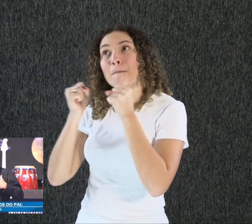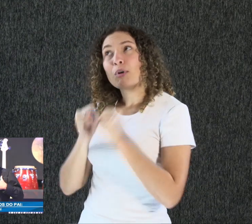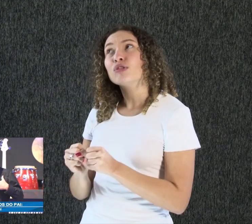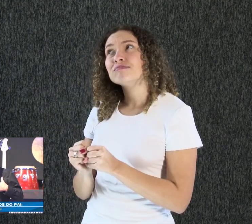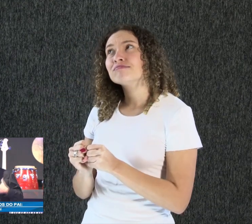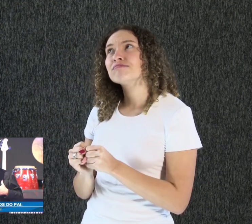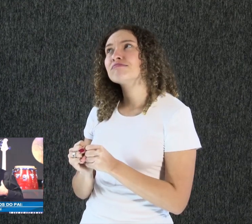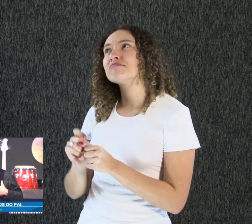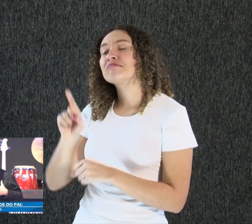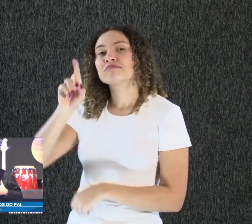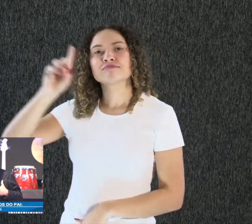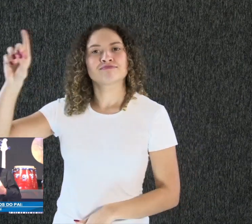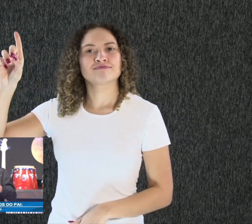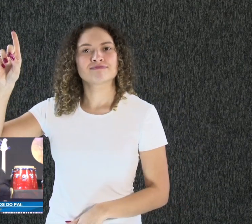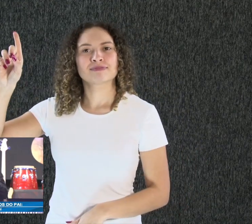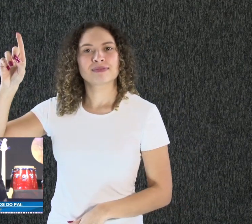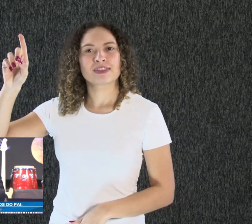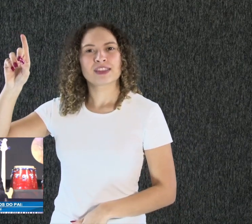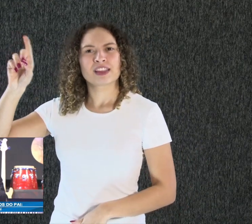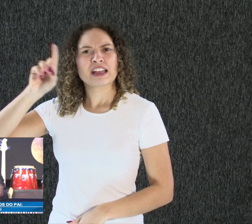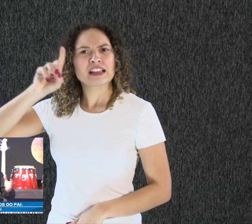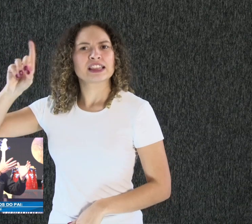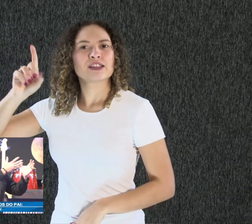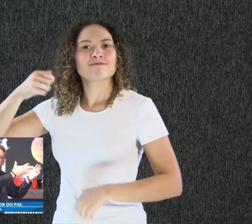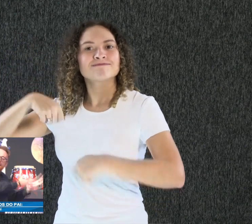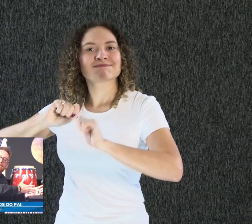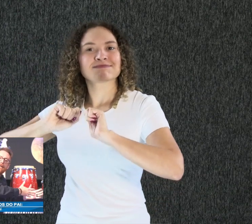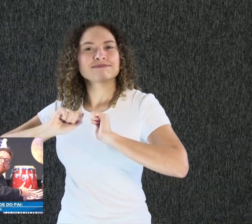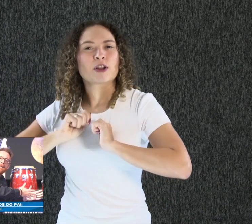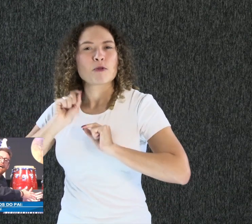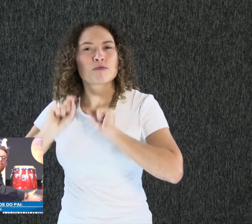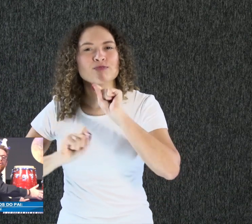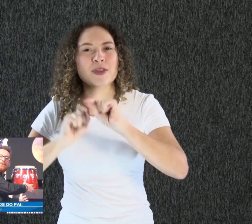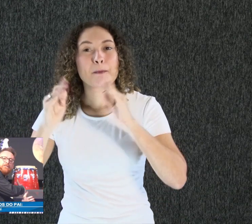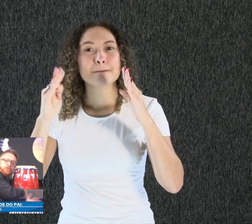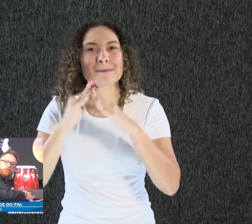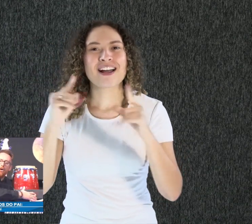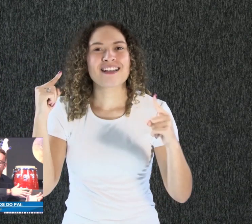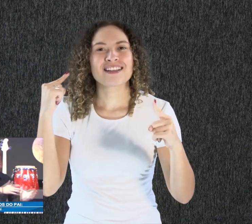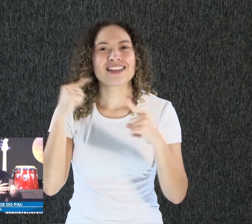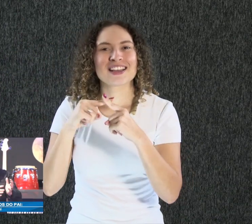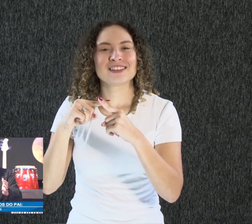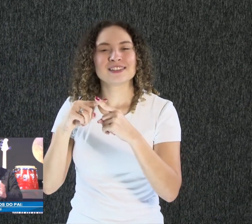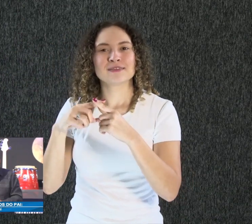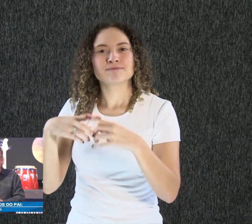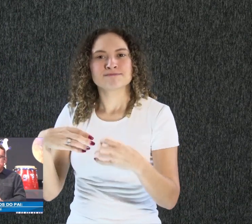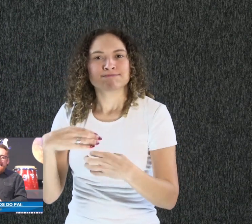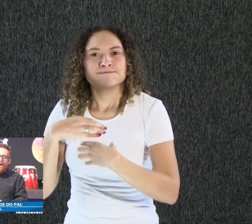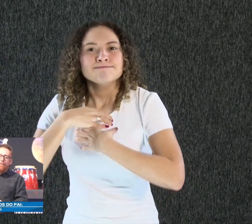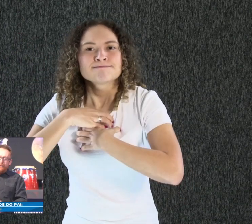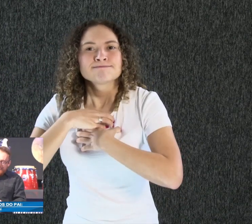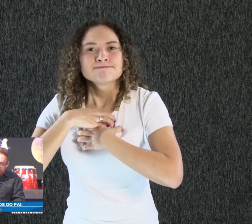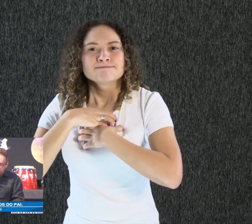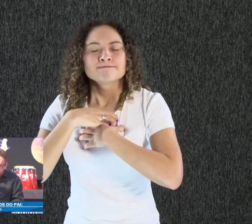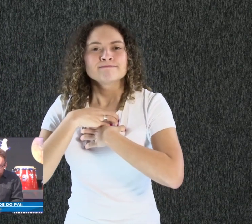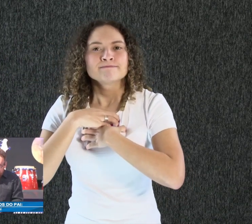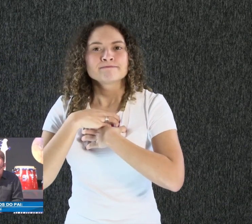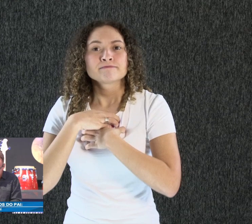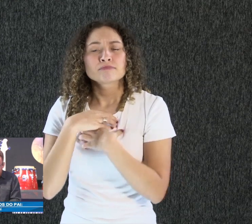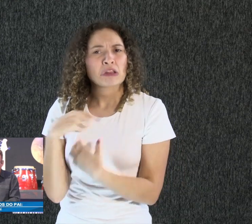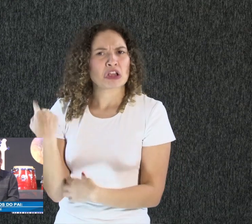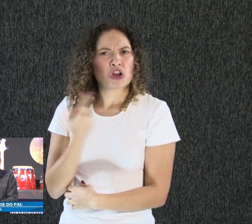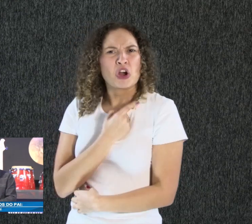atua na nossa vida, e tem atuado na vida da igreja, ao longo da história da humanidade. É o poder de